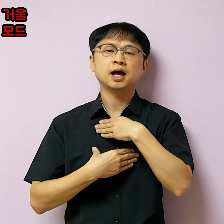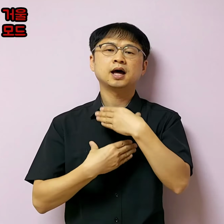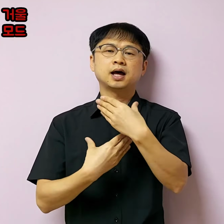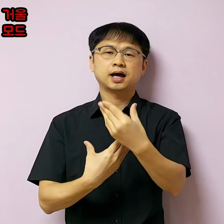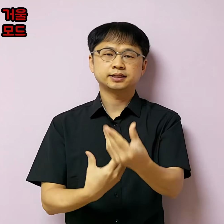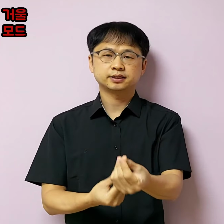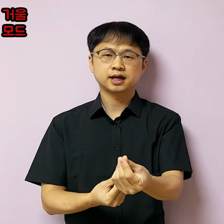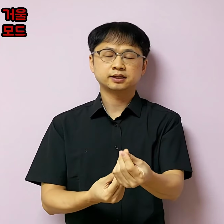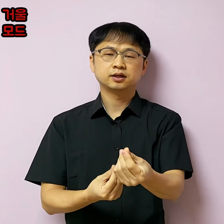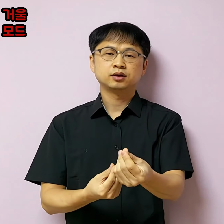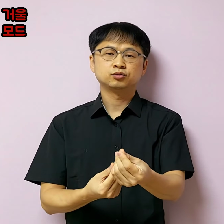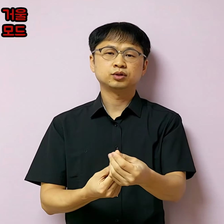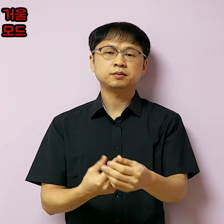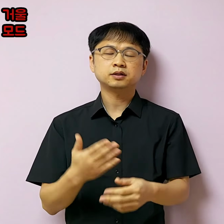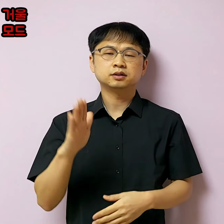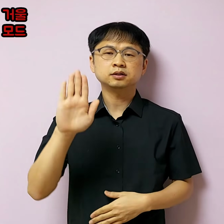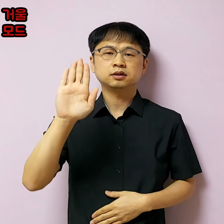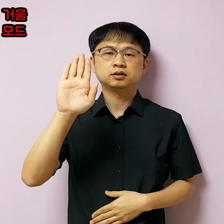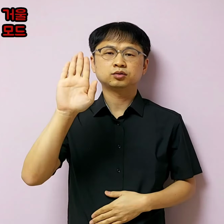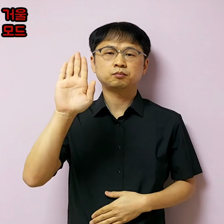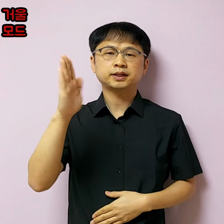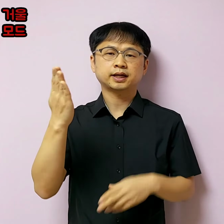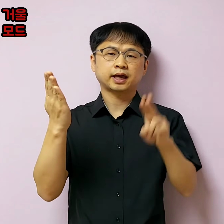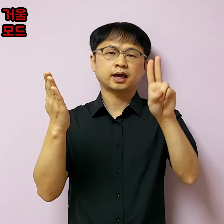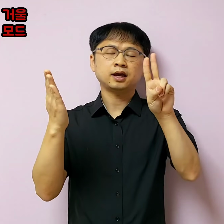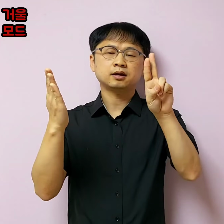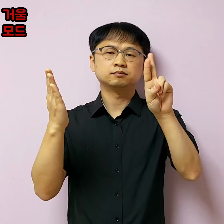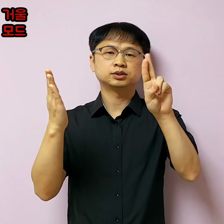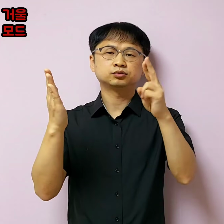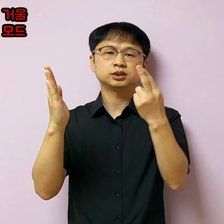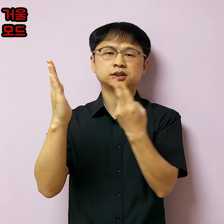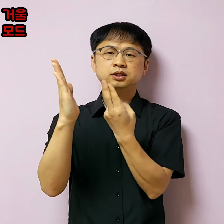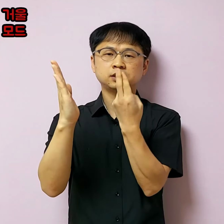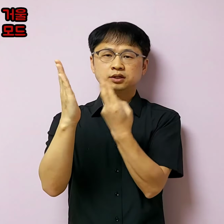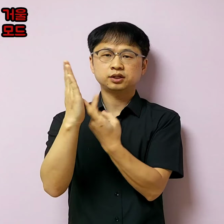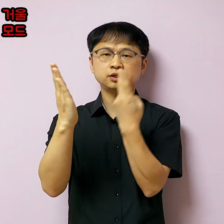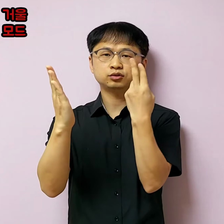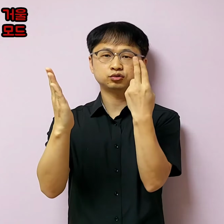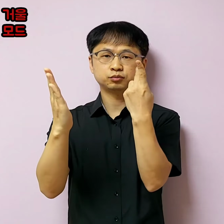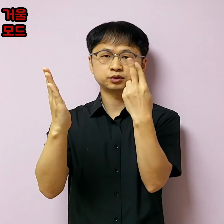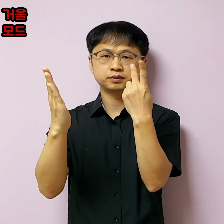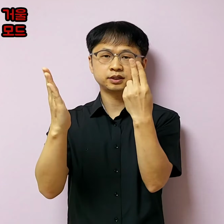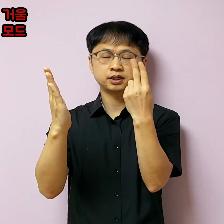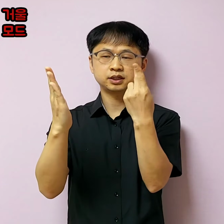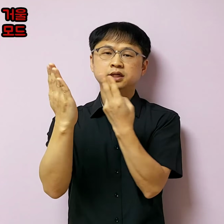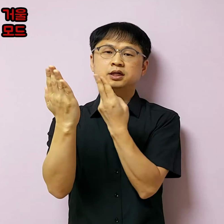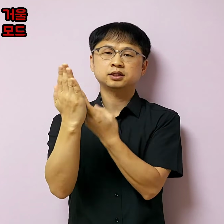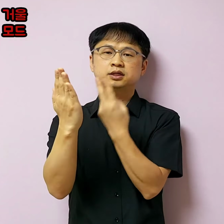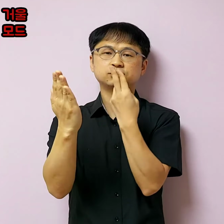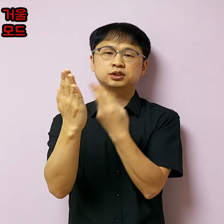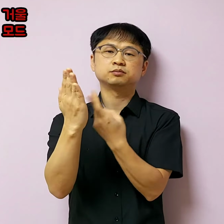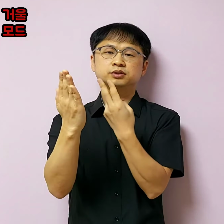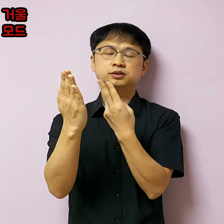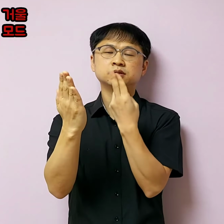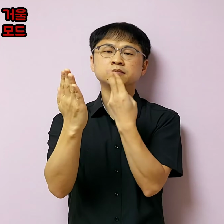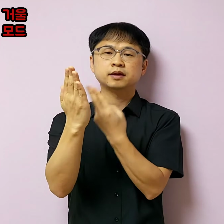됩니다. 안전한. 유리병은 손바닥에 검지 중지를 튕겨주는 모습, 팅팅팅 튕겨주시는 모습